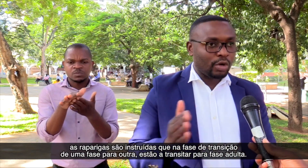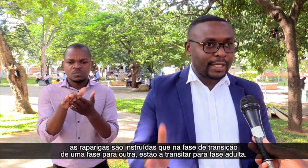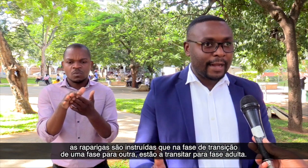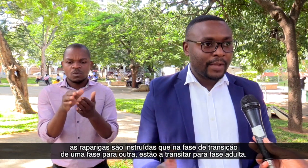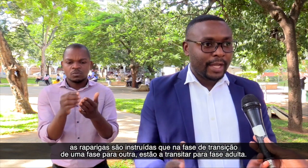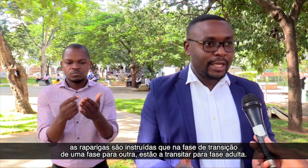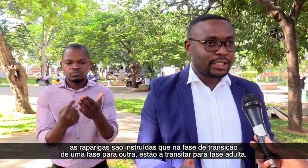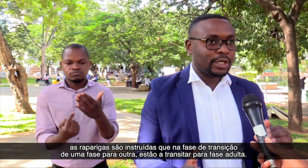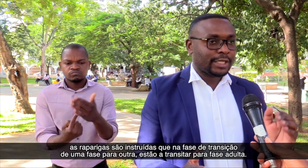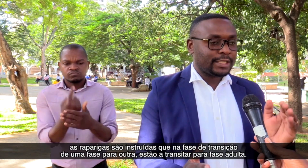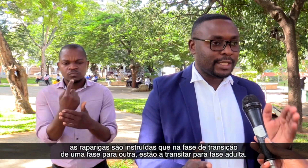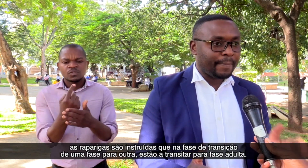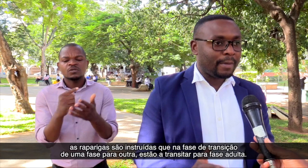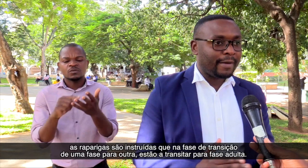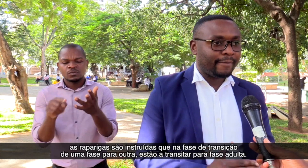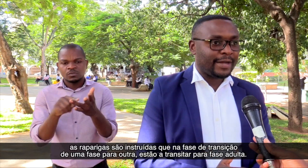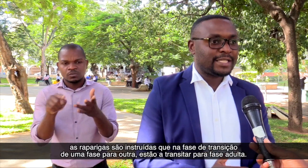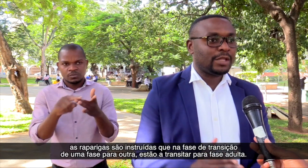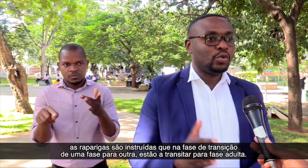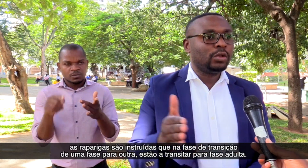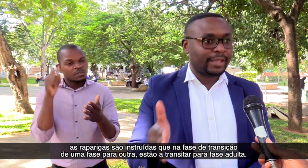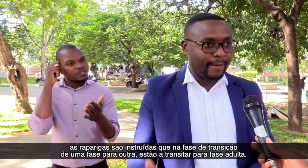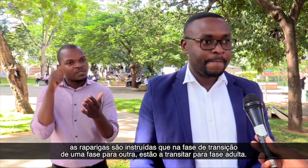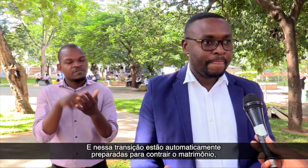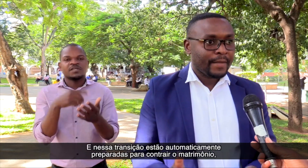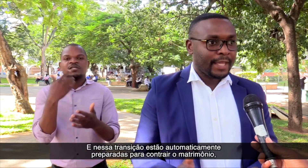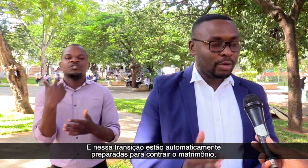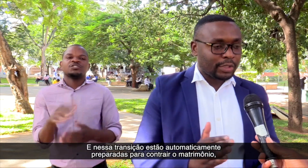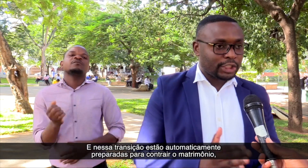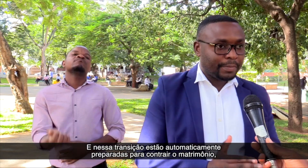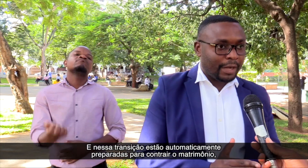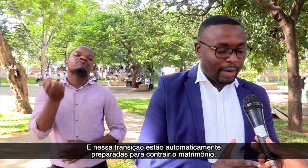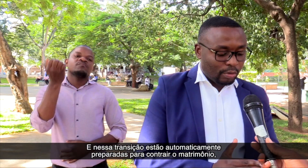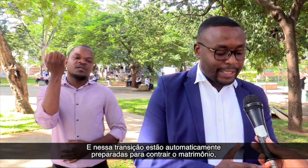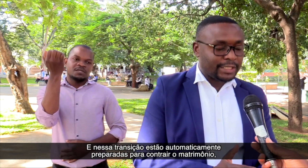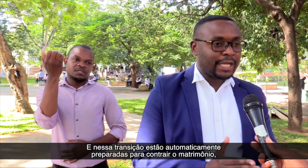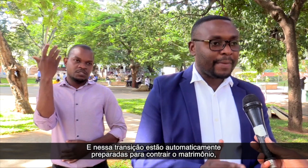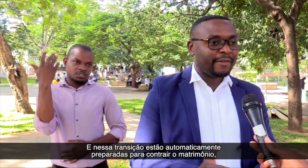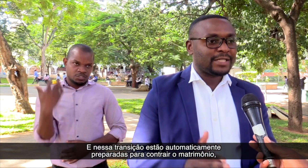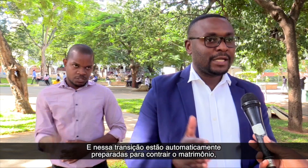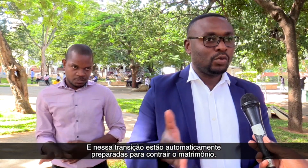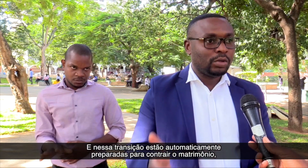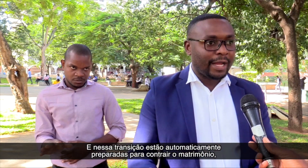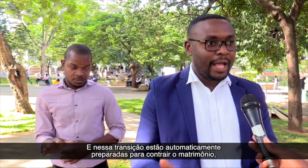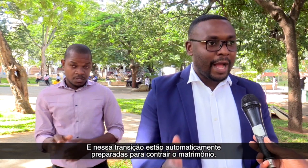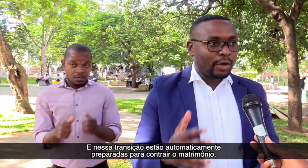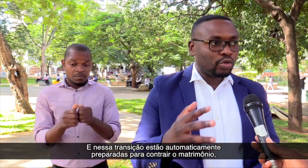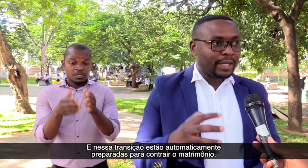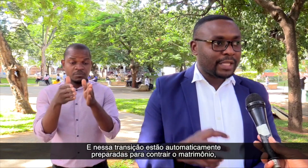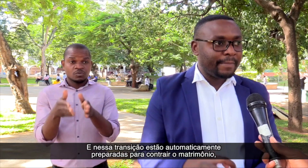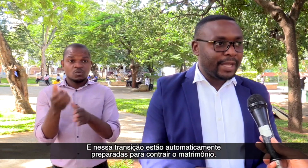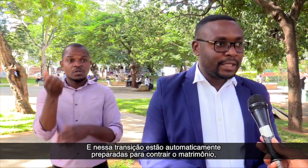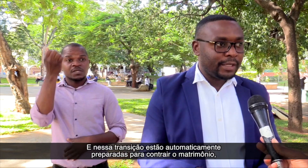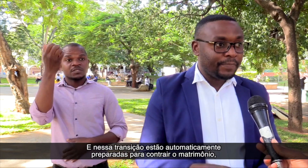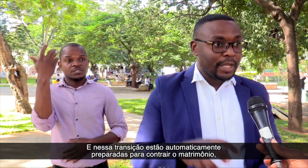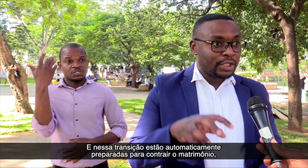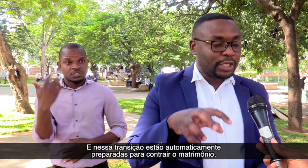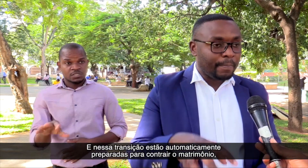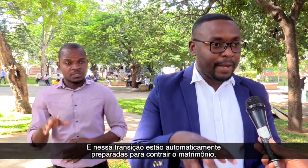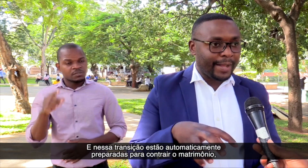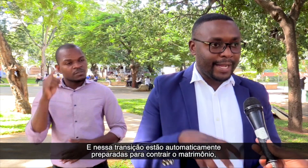para outra, eles estão a transitar para uma fase adulta. E ao transitar para a fase adulta,